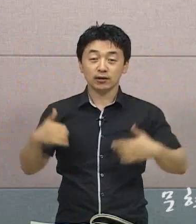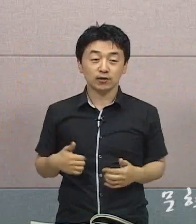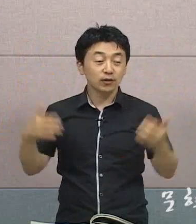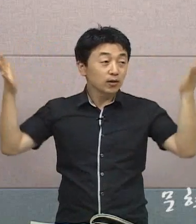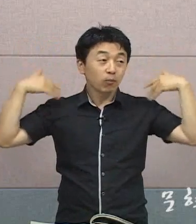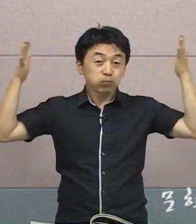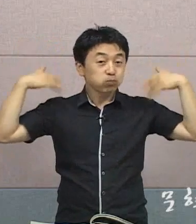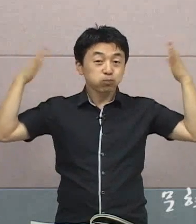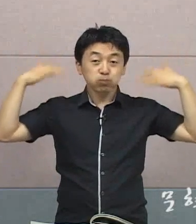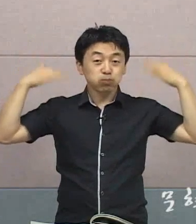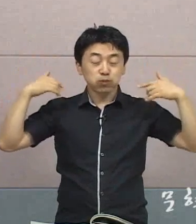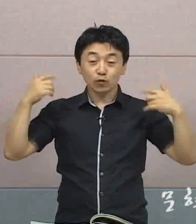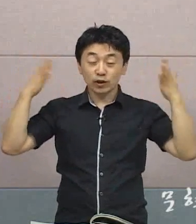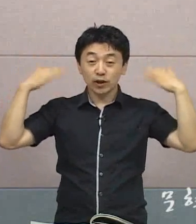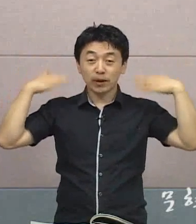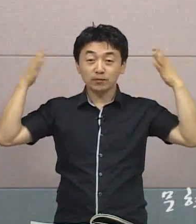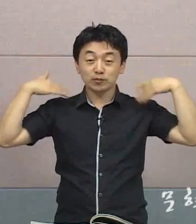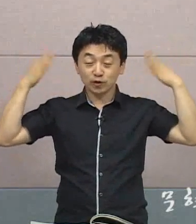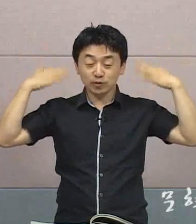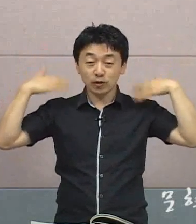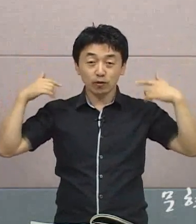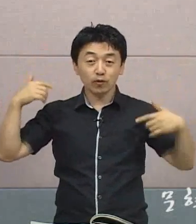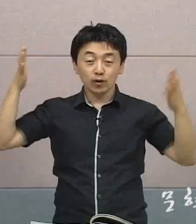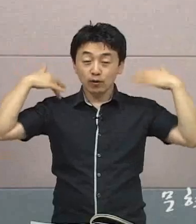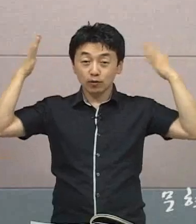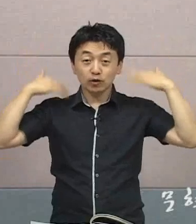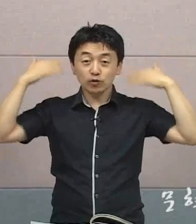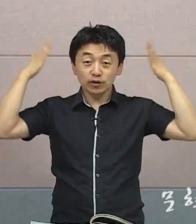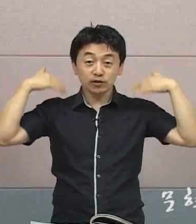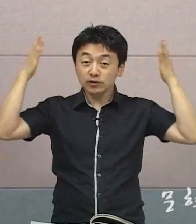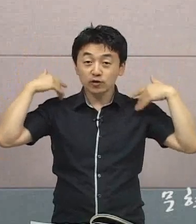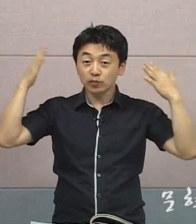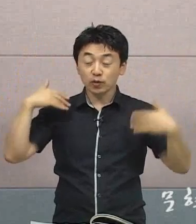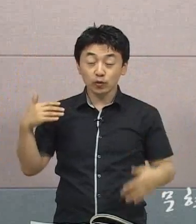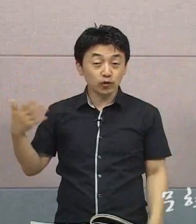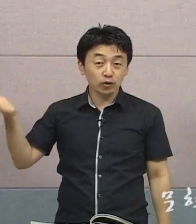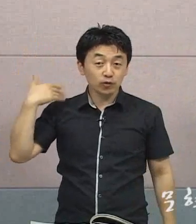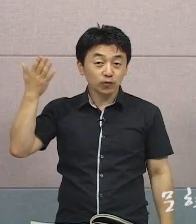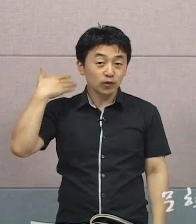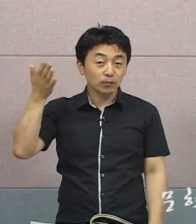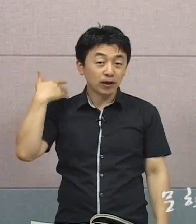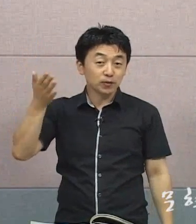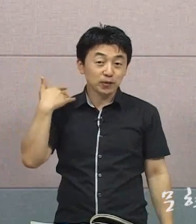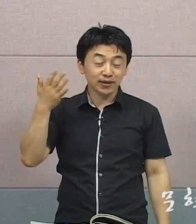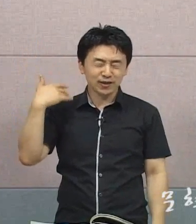그래서, 귀에다가 바람을 붙여주시면, 나 귀에다 들은 적이 없어. 귀에 바람 소리밖에 안 들었어.